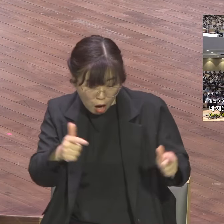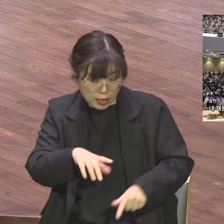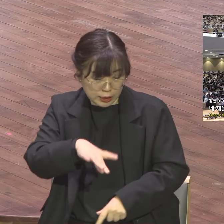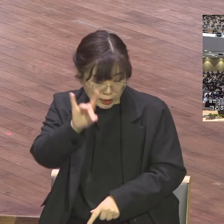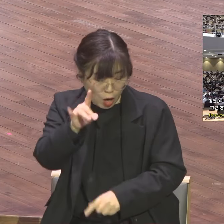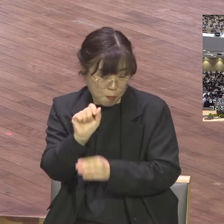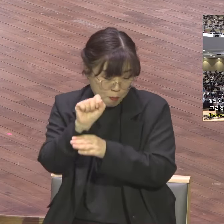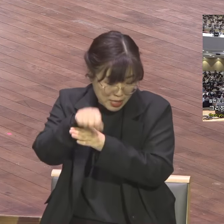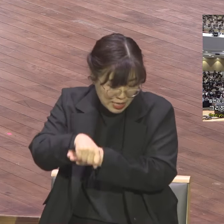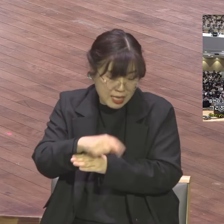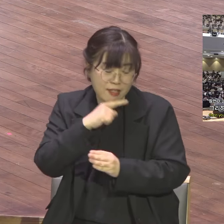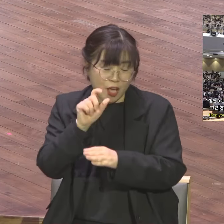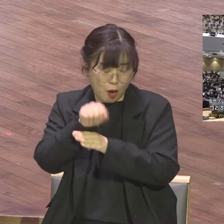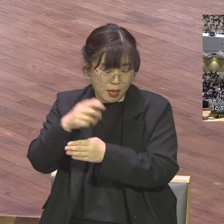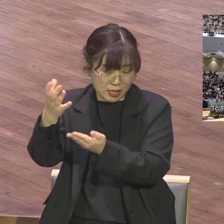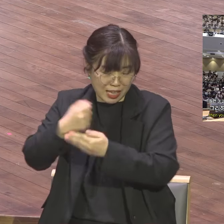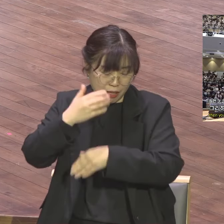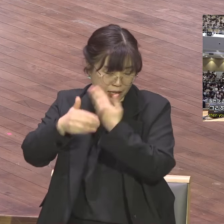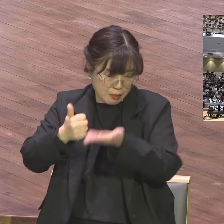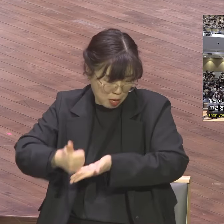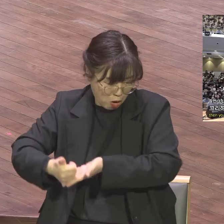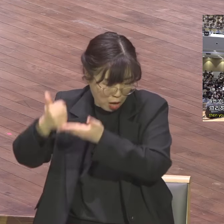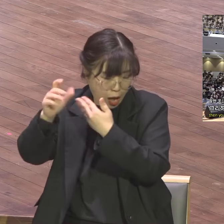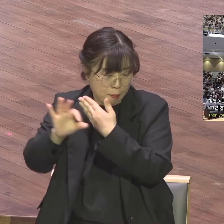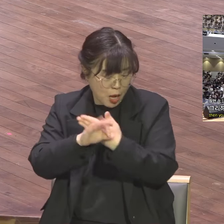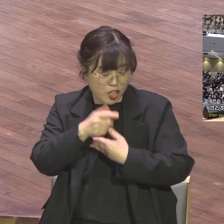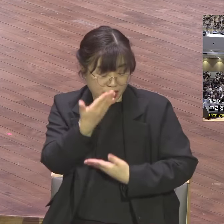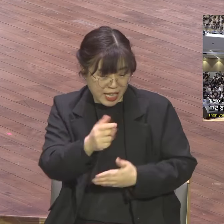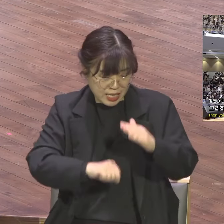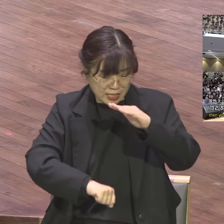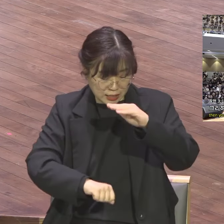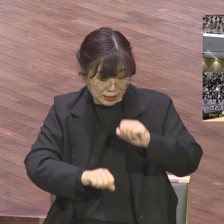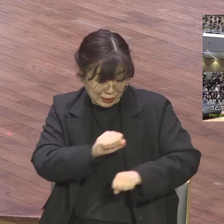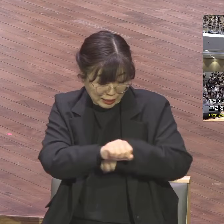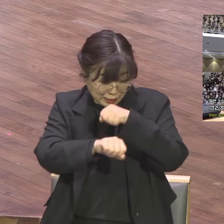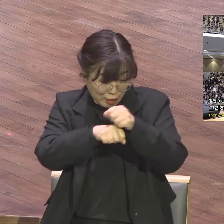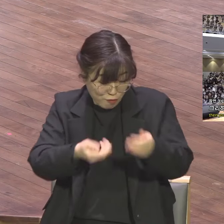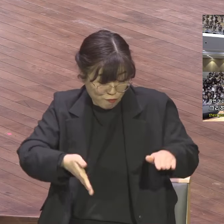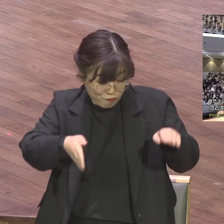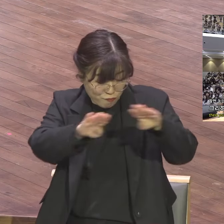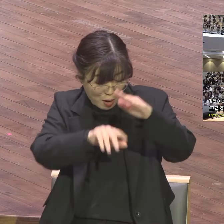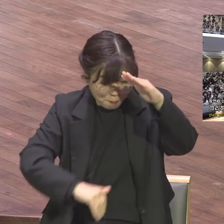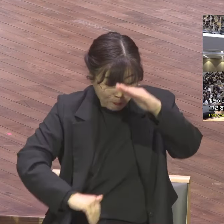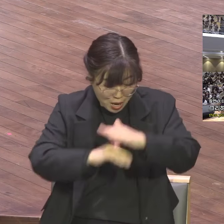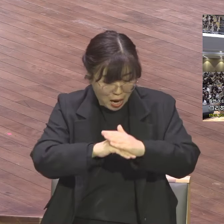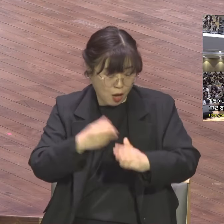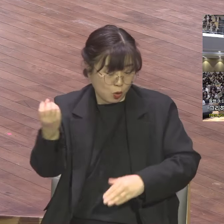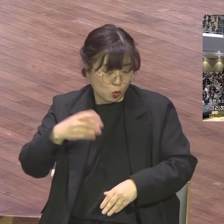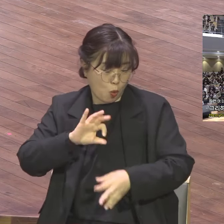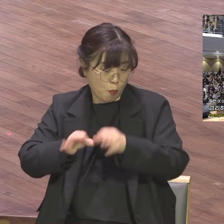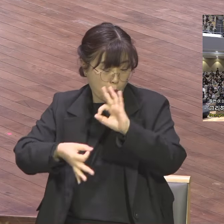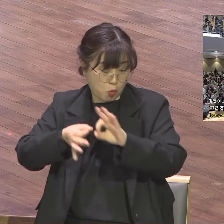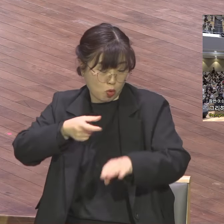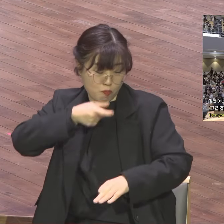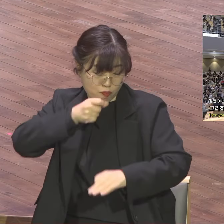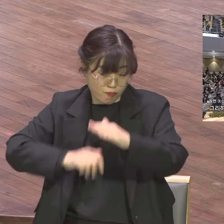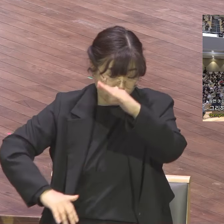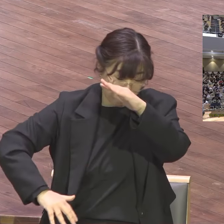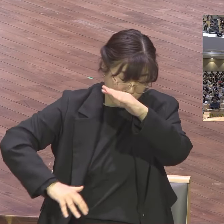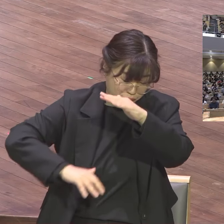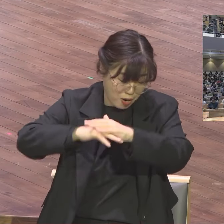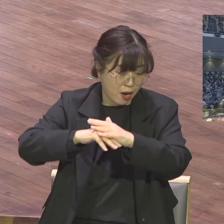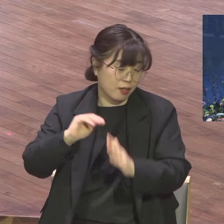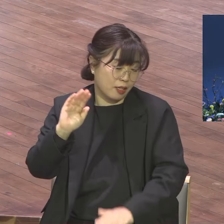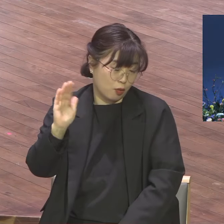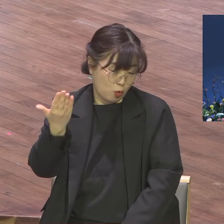여호와를 공경하라. 그리하면 내 창고가 가득히 차고 내 포도주틀에 새 포도즙이 넘치리라.